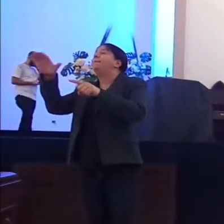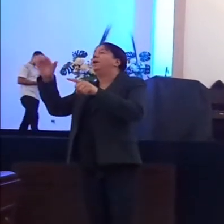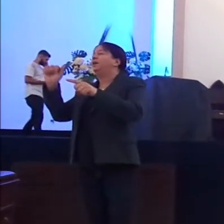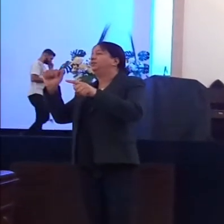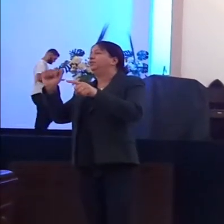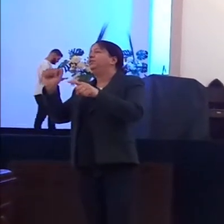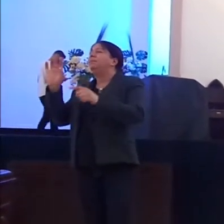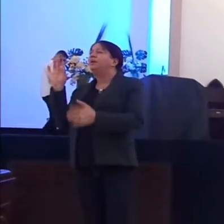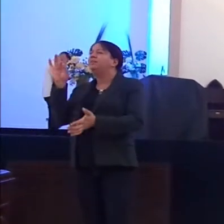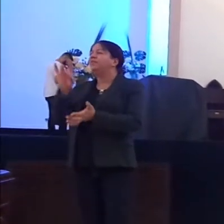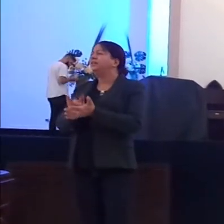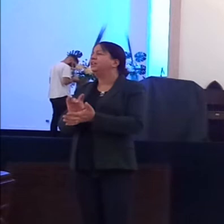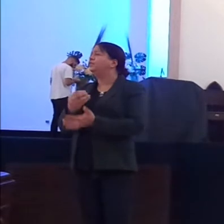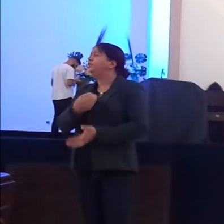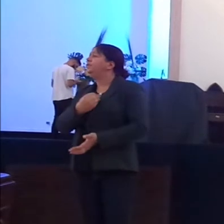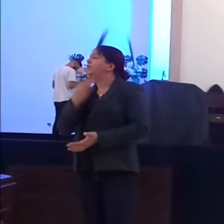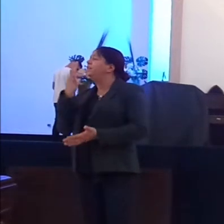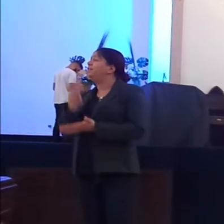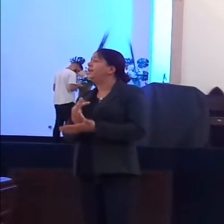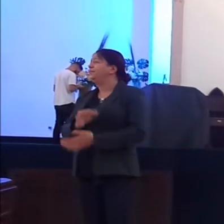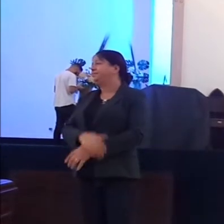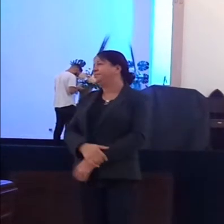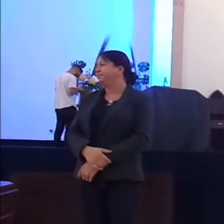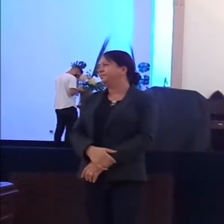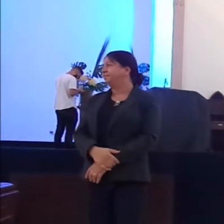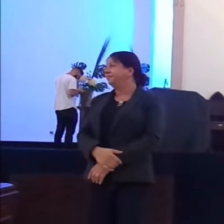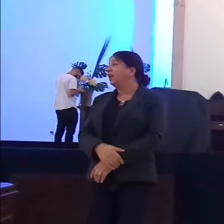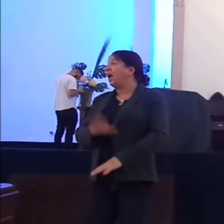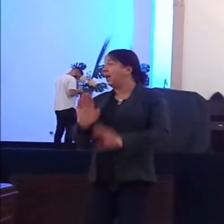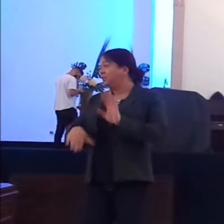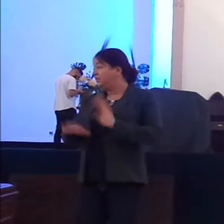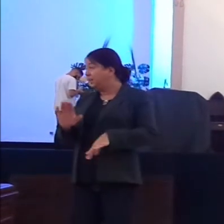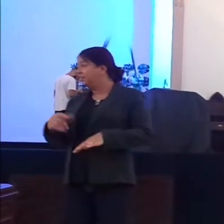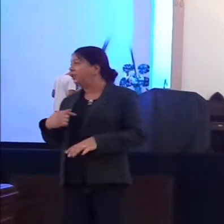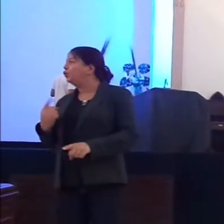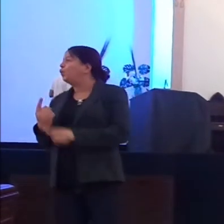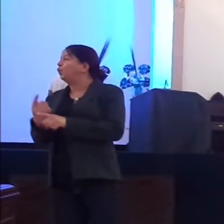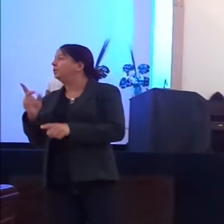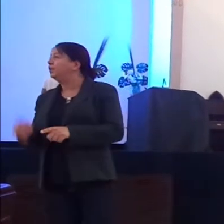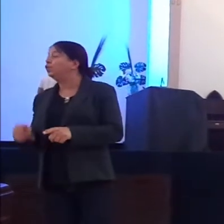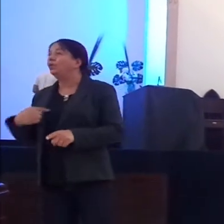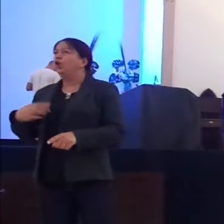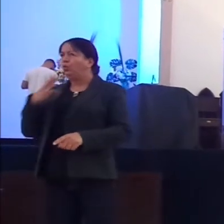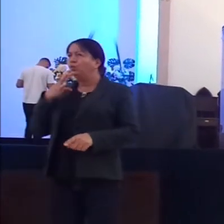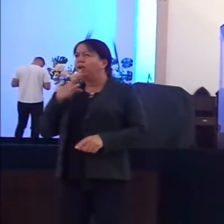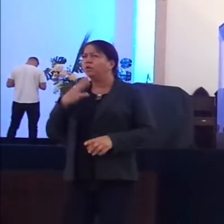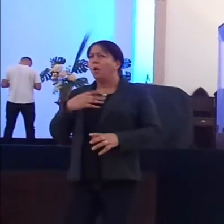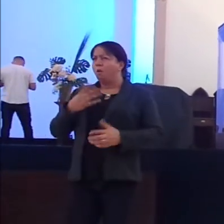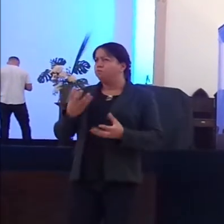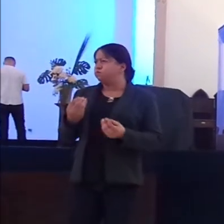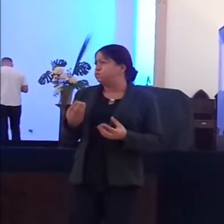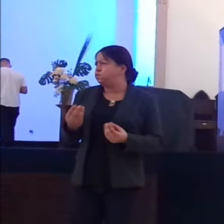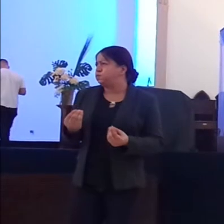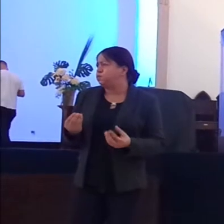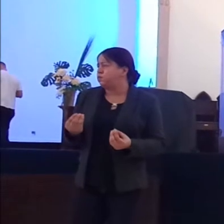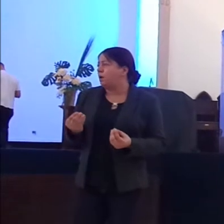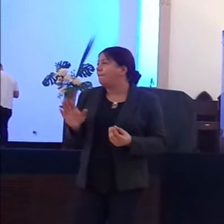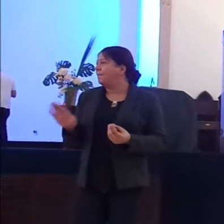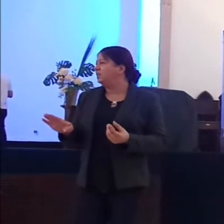para realmente viver a fé. Então, às vezes você encontra a pessoa, sabe tudo, mas não